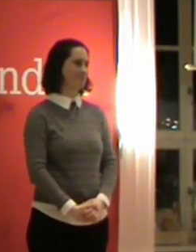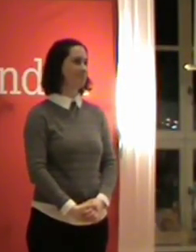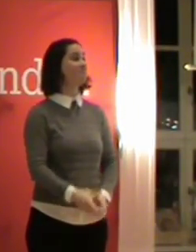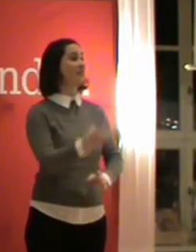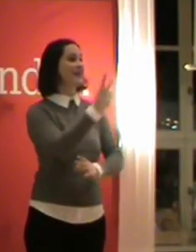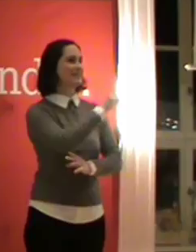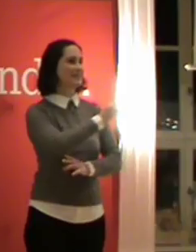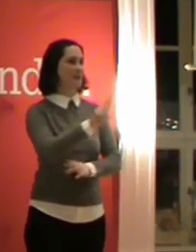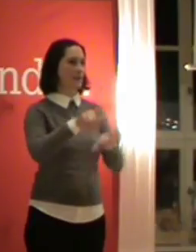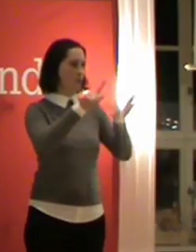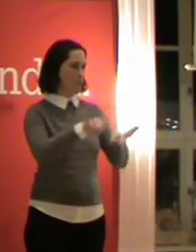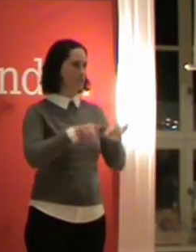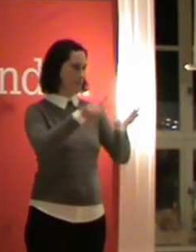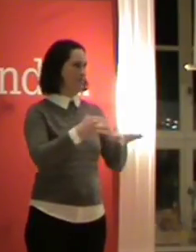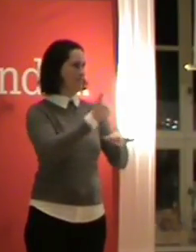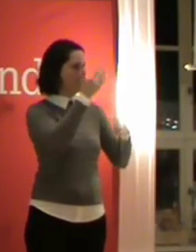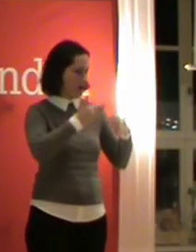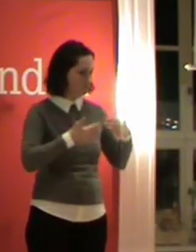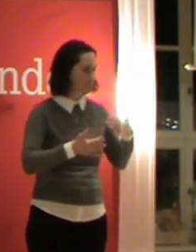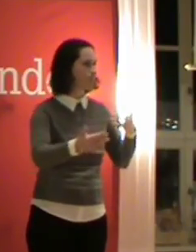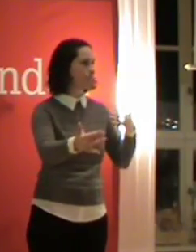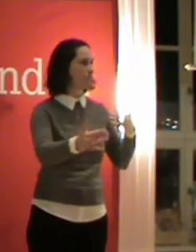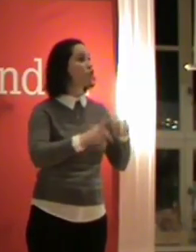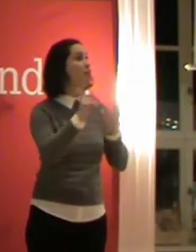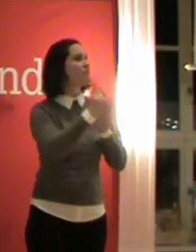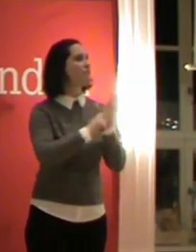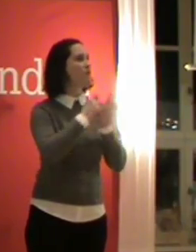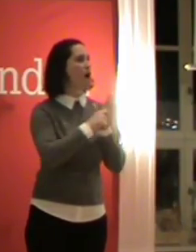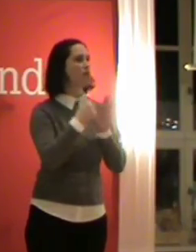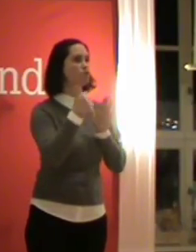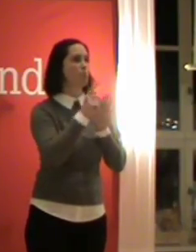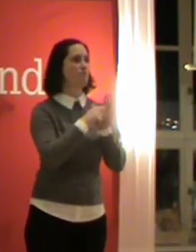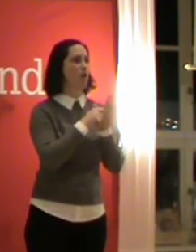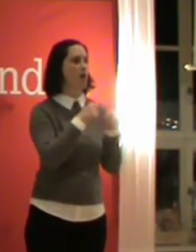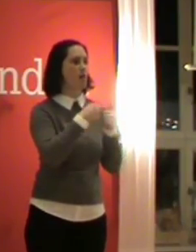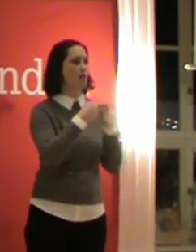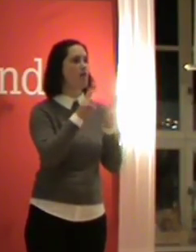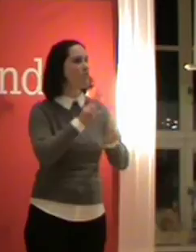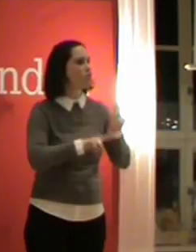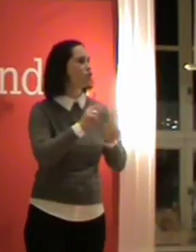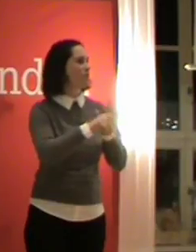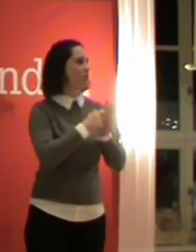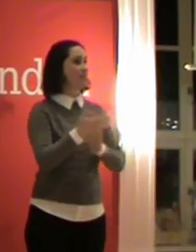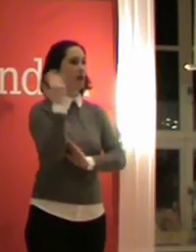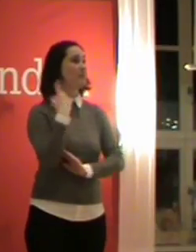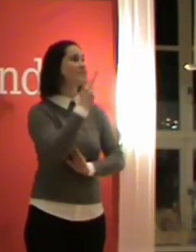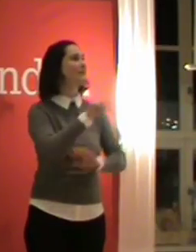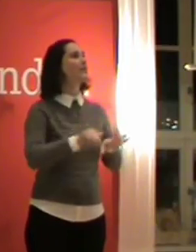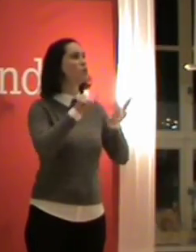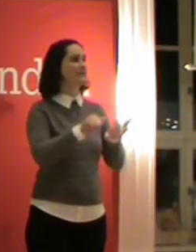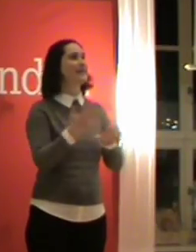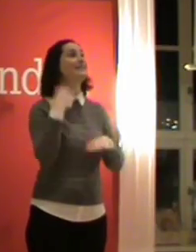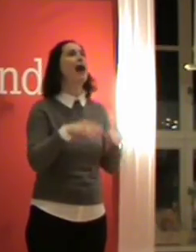Das Jahr 2017 soll ein super Wahljahr werden. Das haben wir, glaube ich, am Anfang von 2016 auch